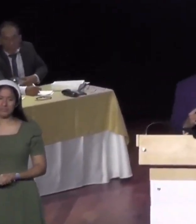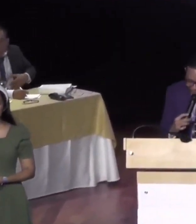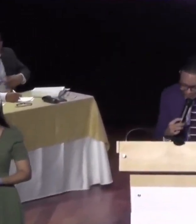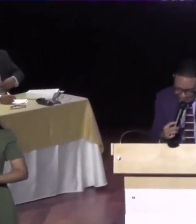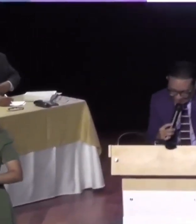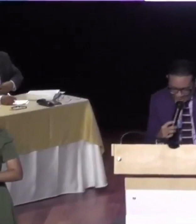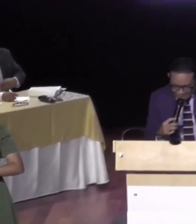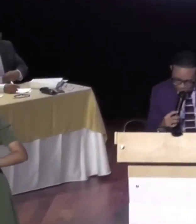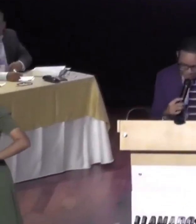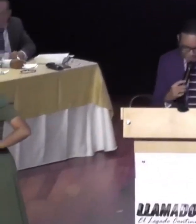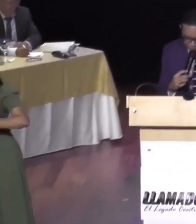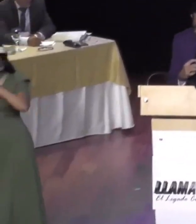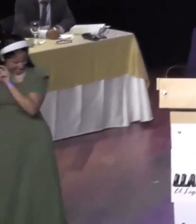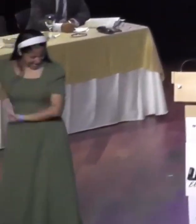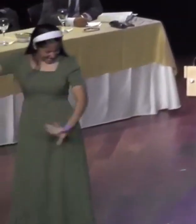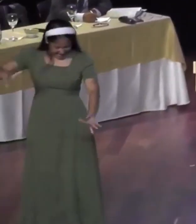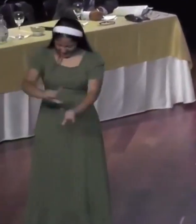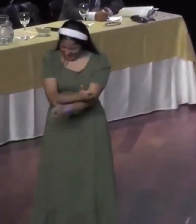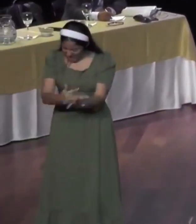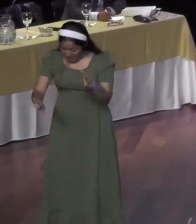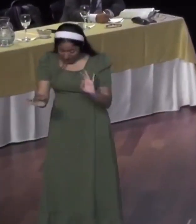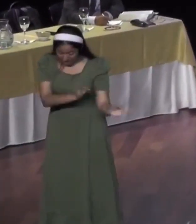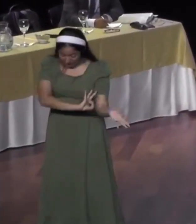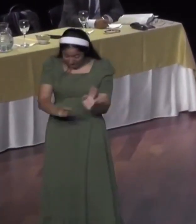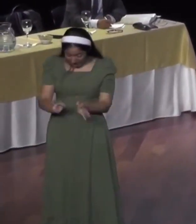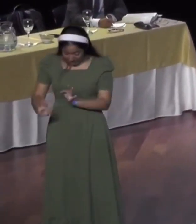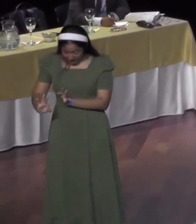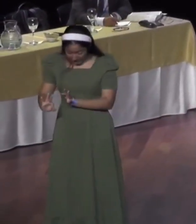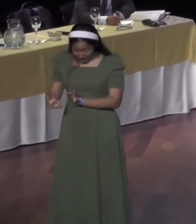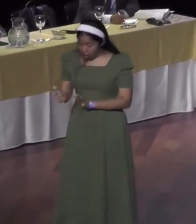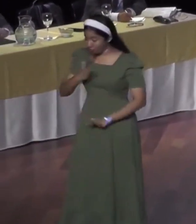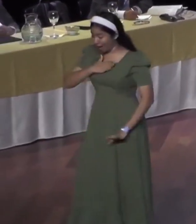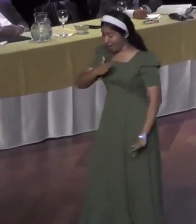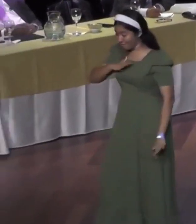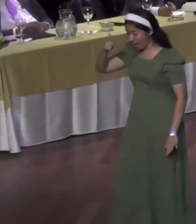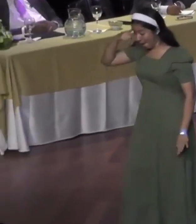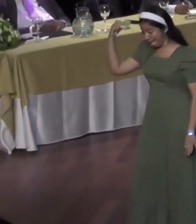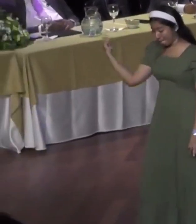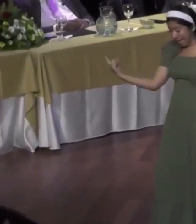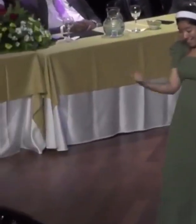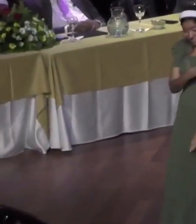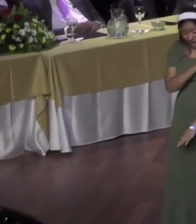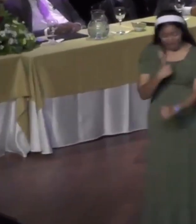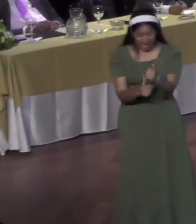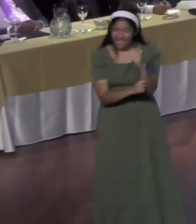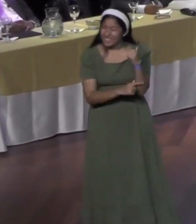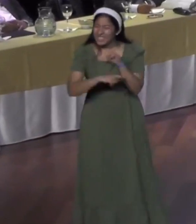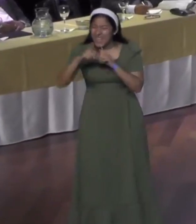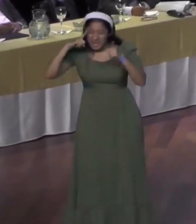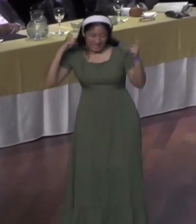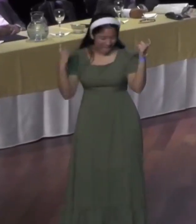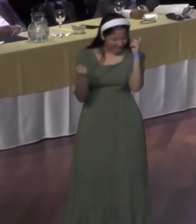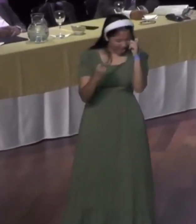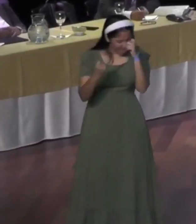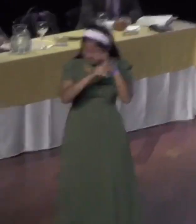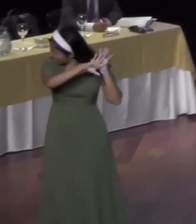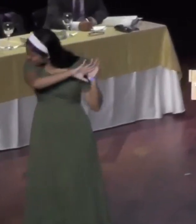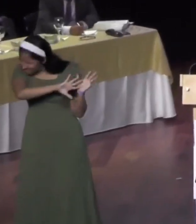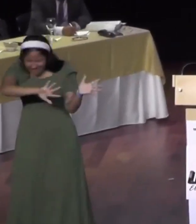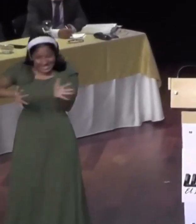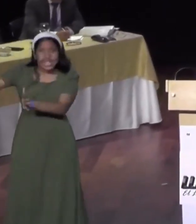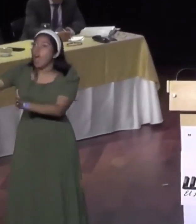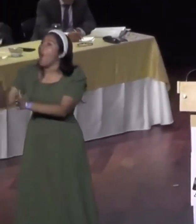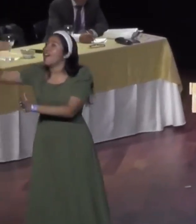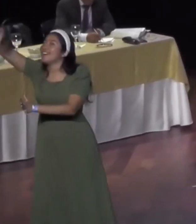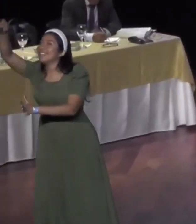Vamos, suelta los planes que tengas, suelta los sueños que tengas. ¡Suéltalo! ¡El maestro